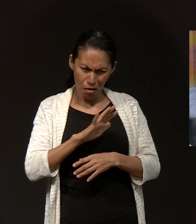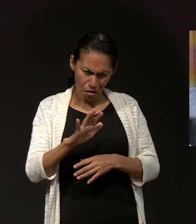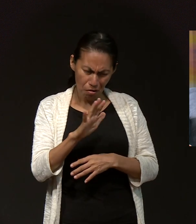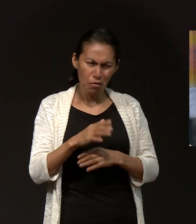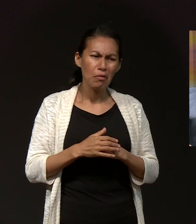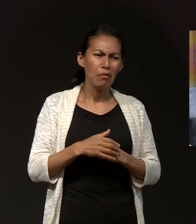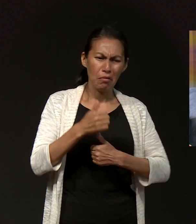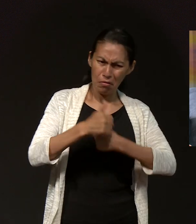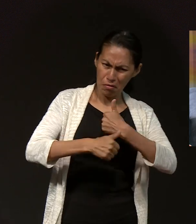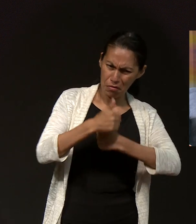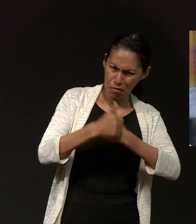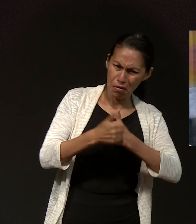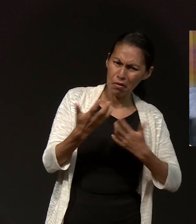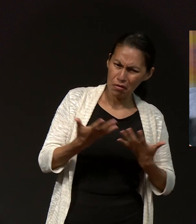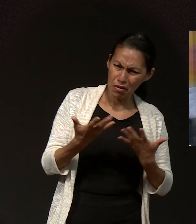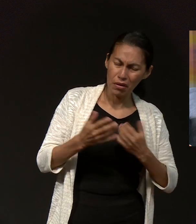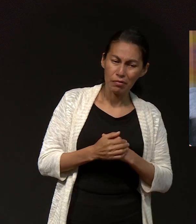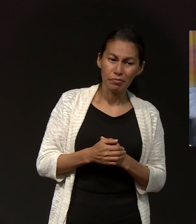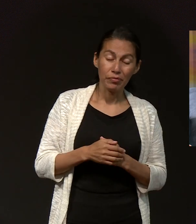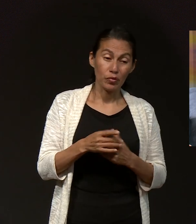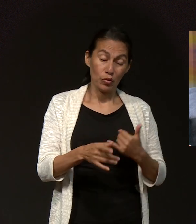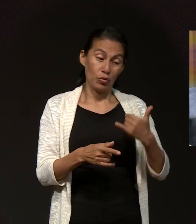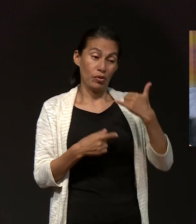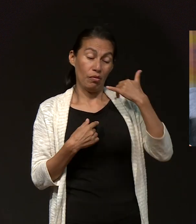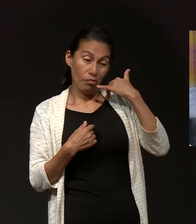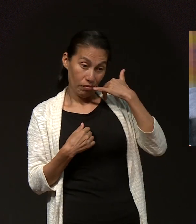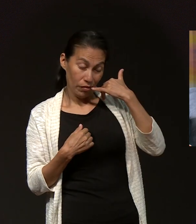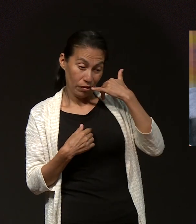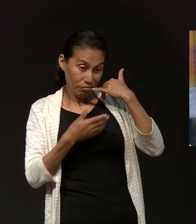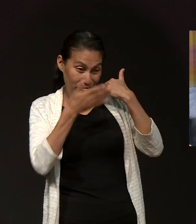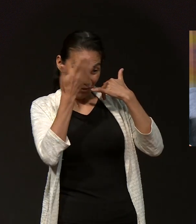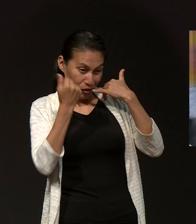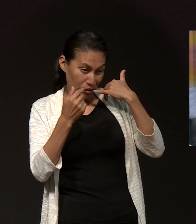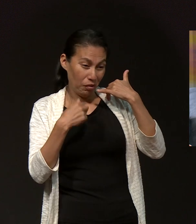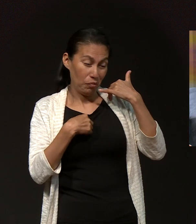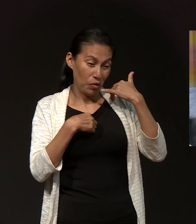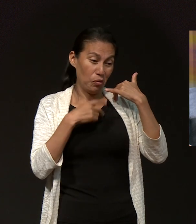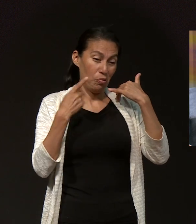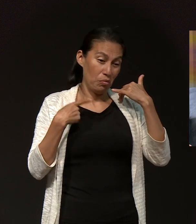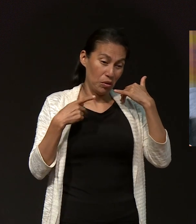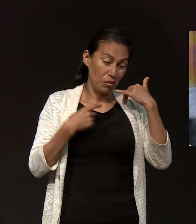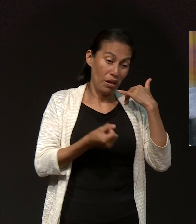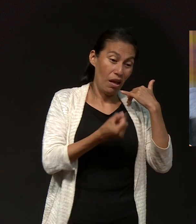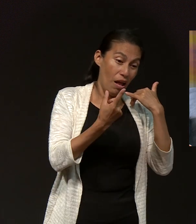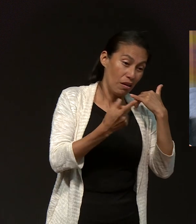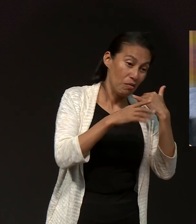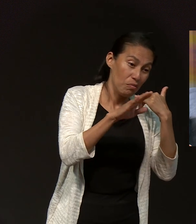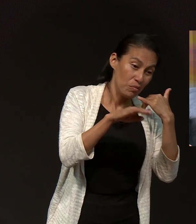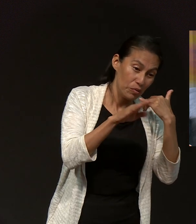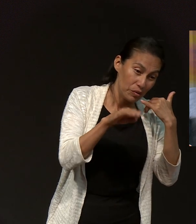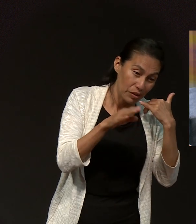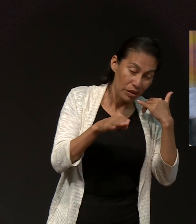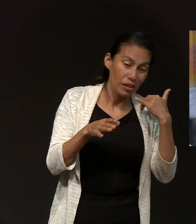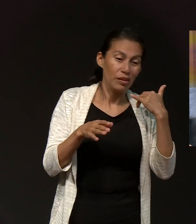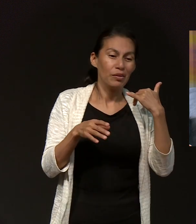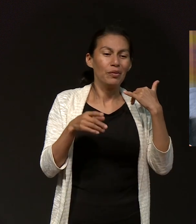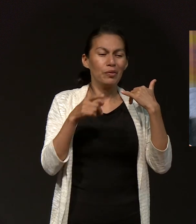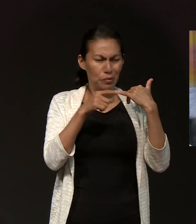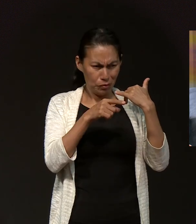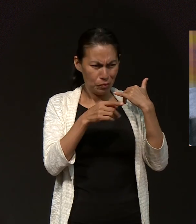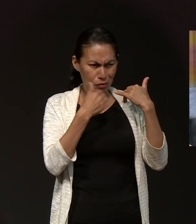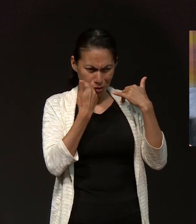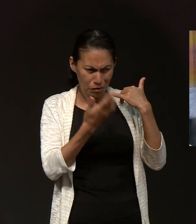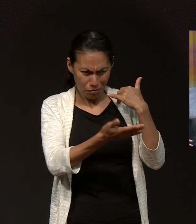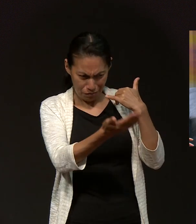no te conozco, tu llamada llega de la nada, de quién sabe dónde. Pero mira, estaba buscando a alguien que me ayudara con esto. yo le digo,